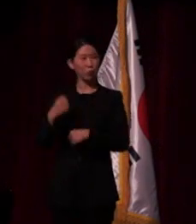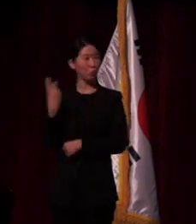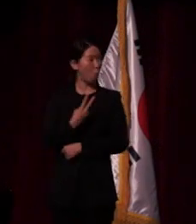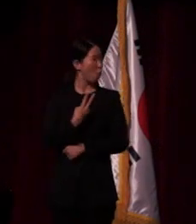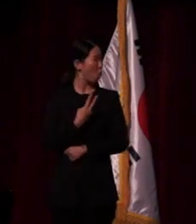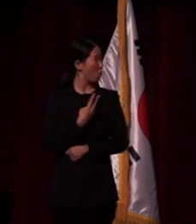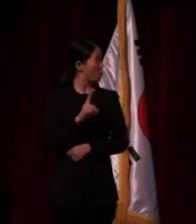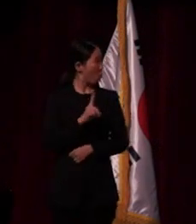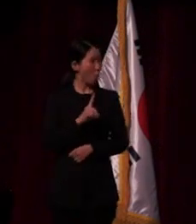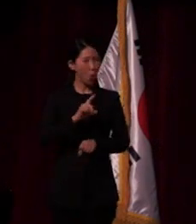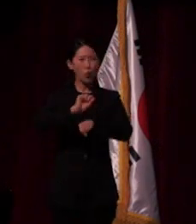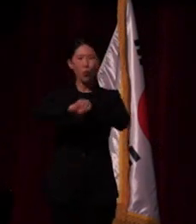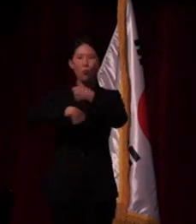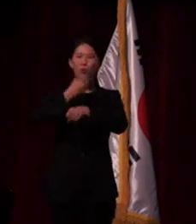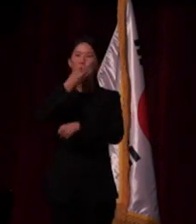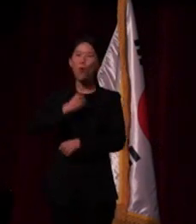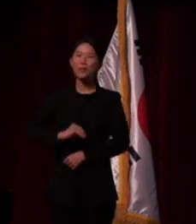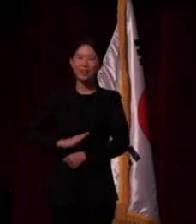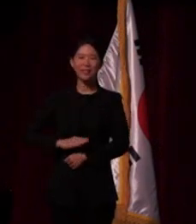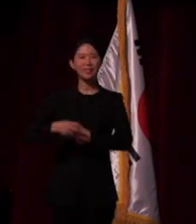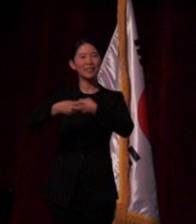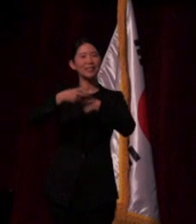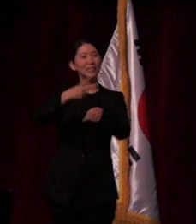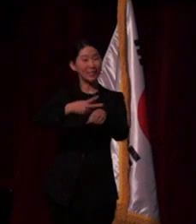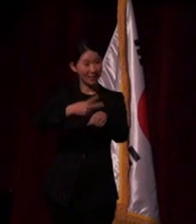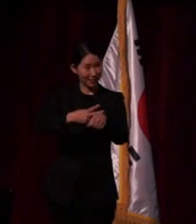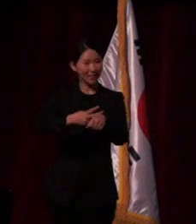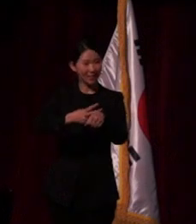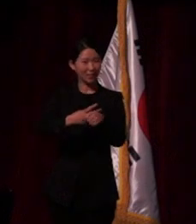그리고 동물복지 수의사가